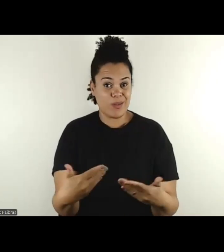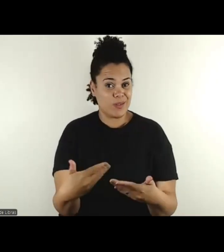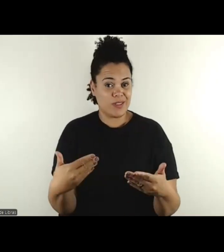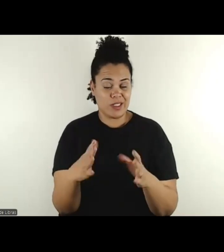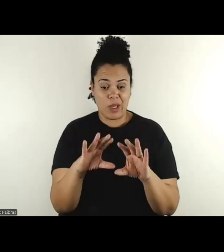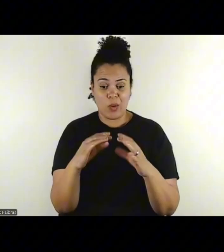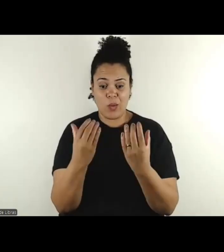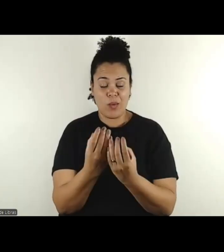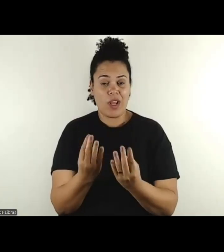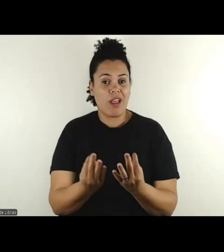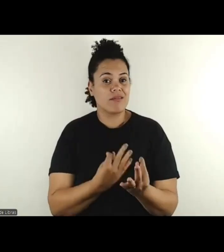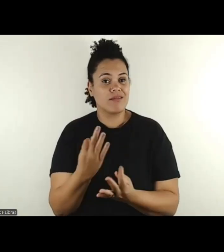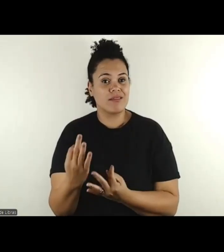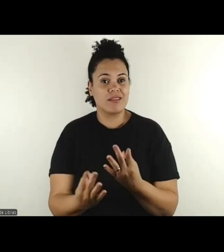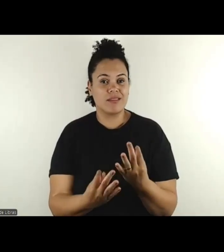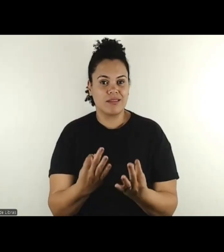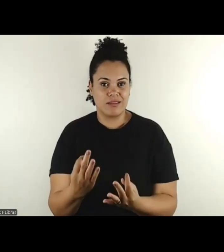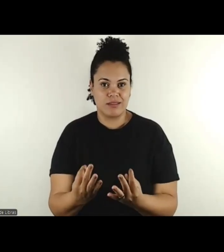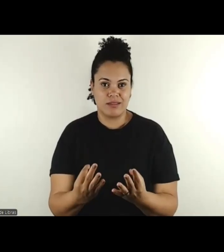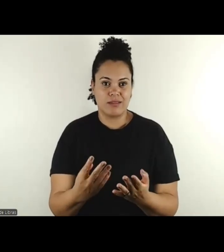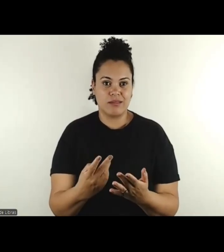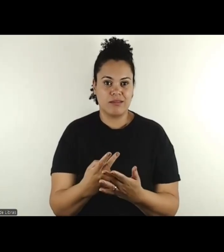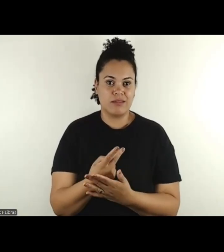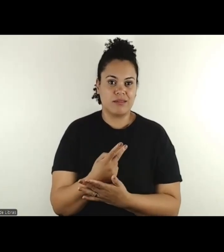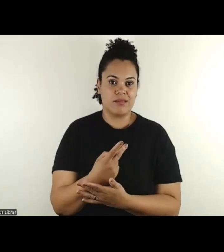comunidades terapêuticas, né,